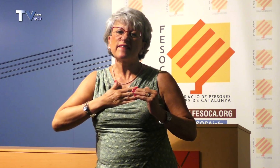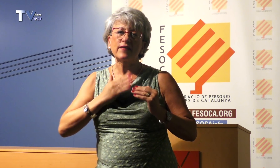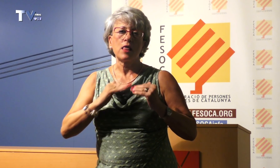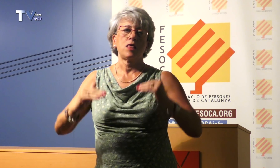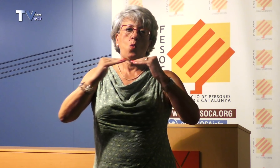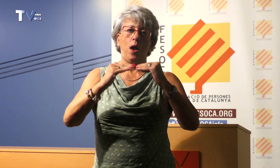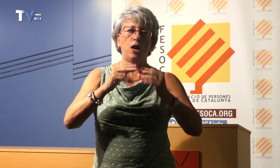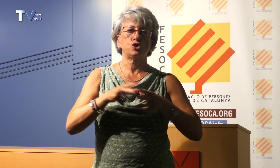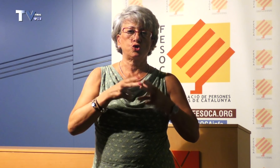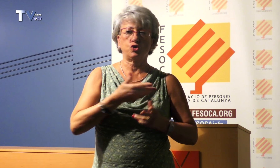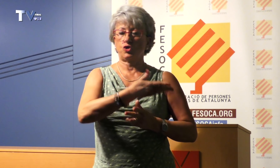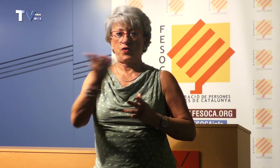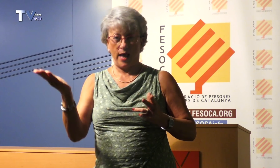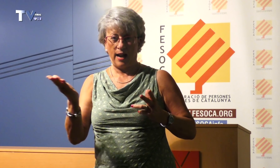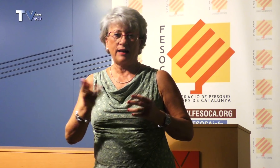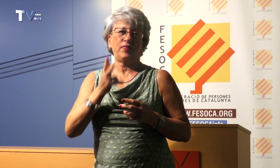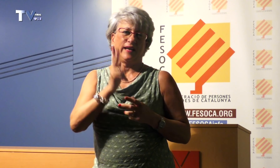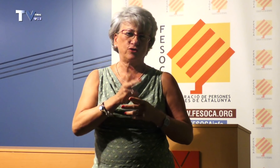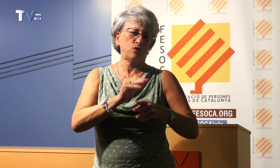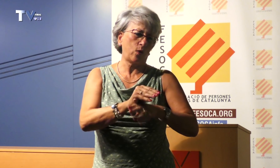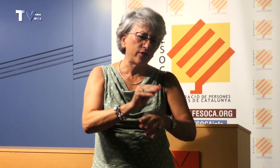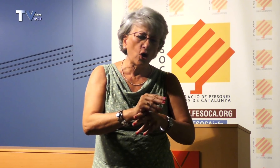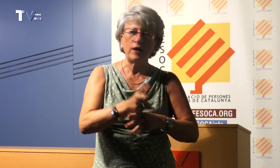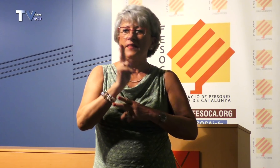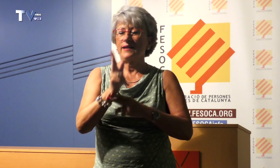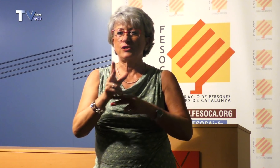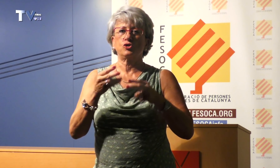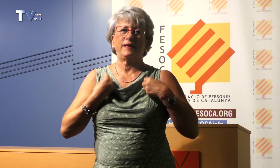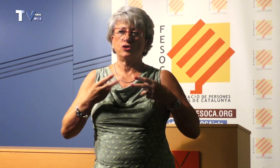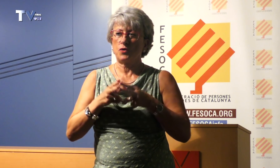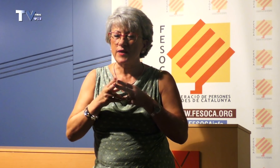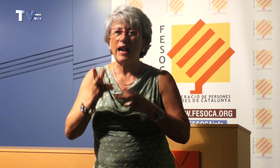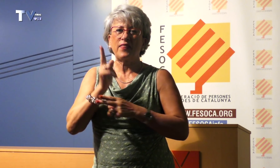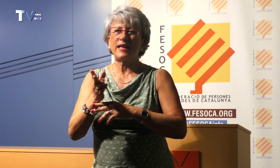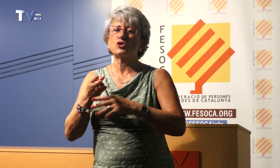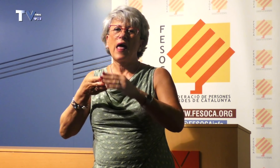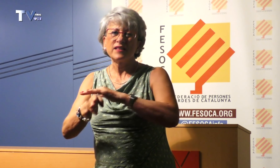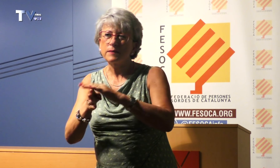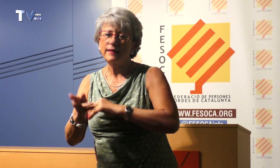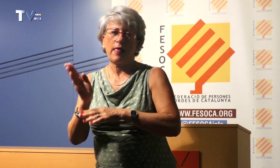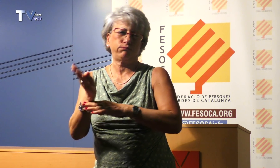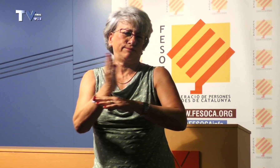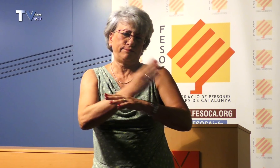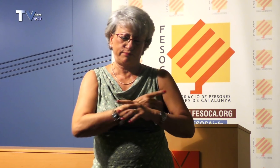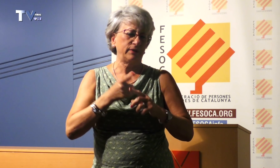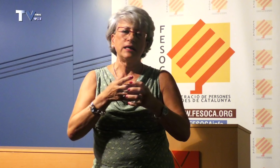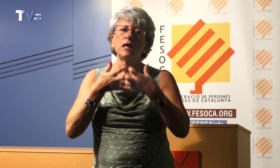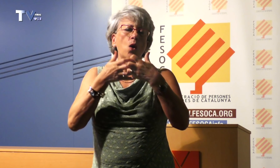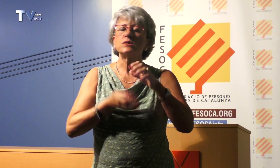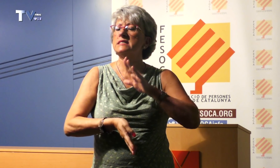no? Per als drets en igualtat a la societat de les persones sordes. Drets en educació, drets socials, en accessibilitat,